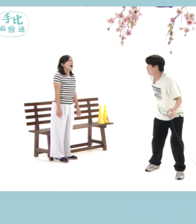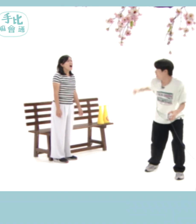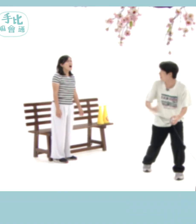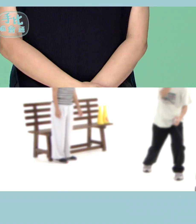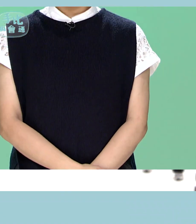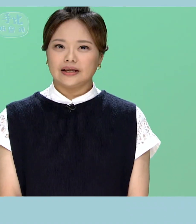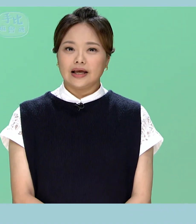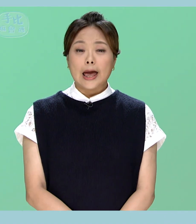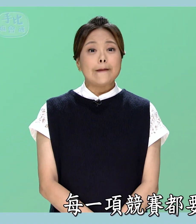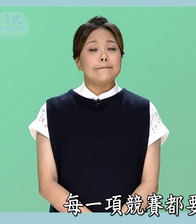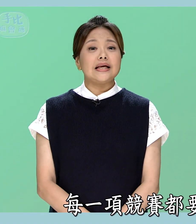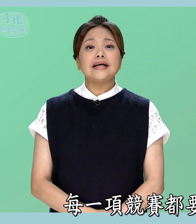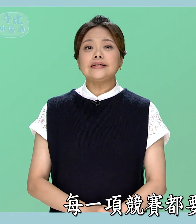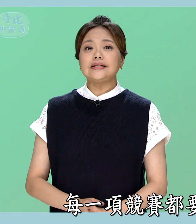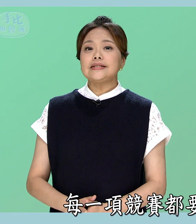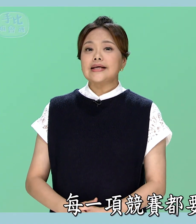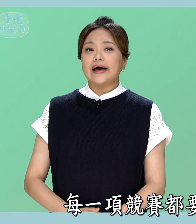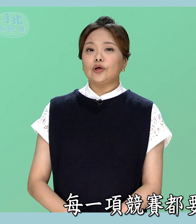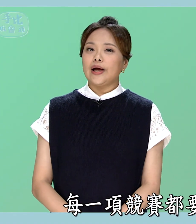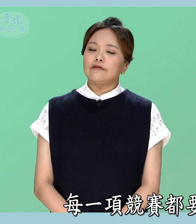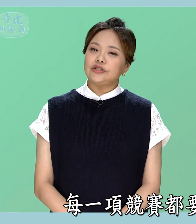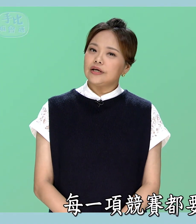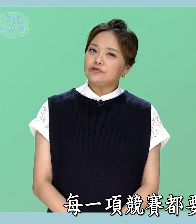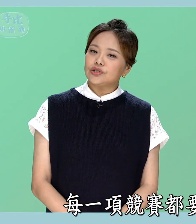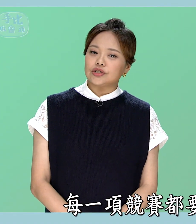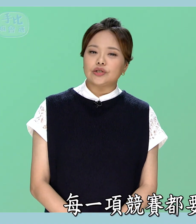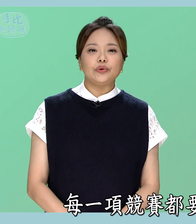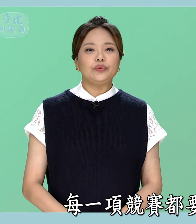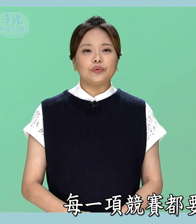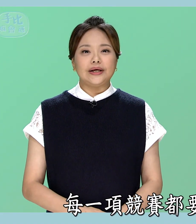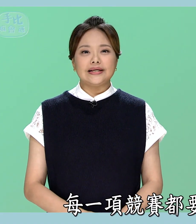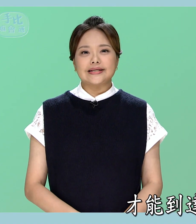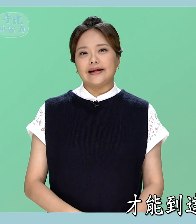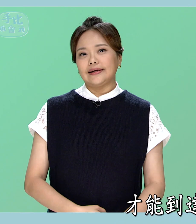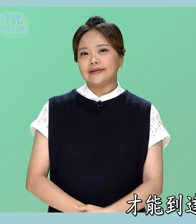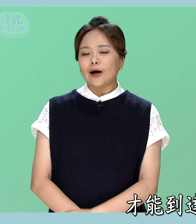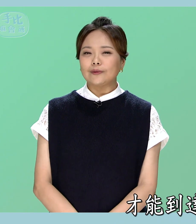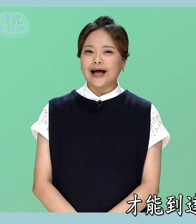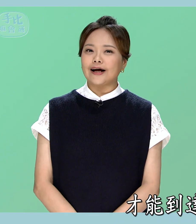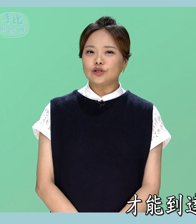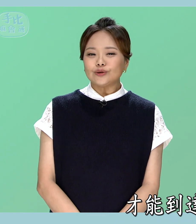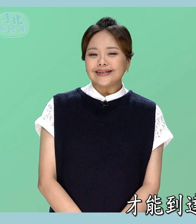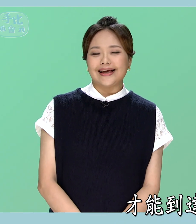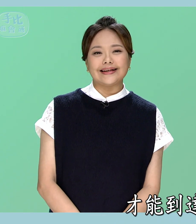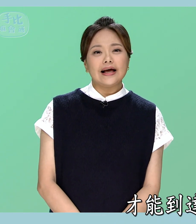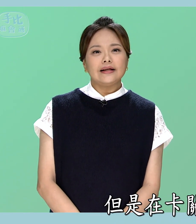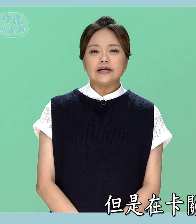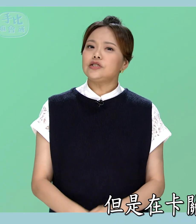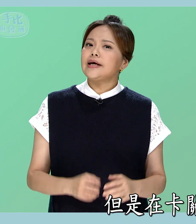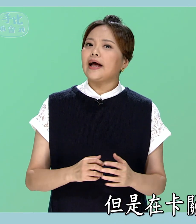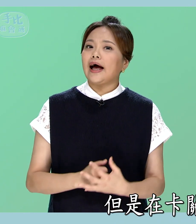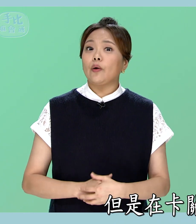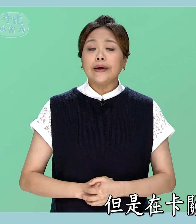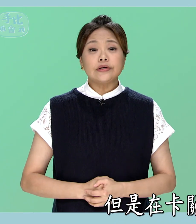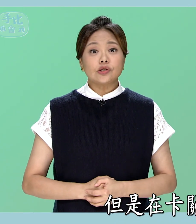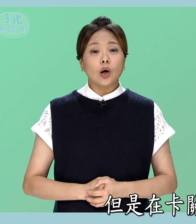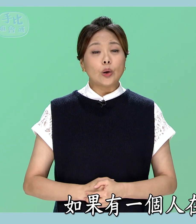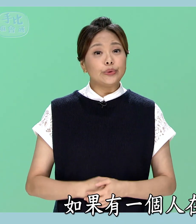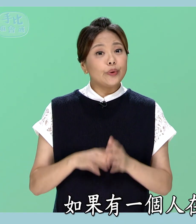哈。 每一项竞赛都要坚持与努力才能到达终点，但是在卡关的时候，如果有